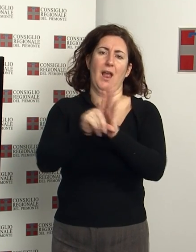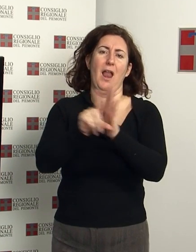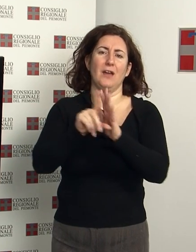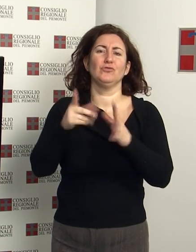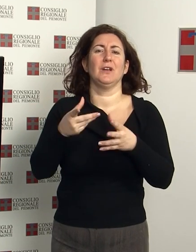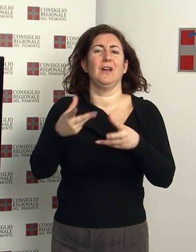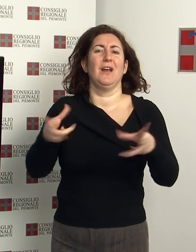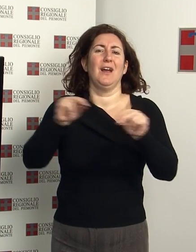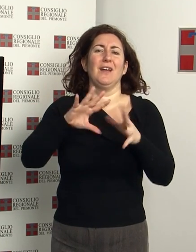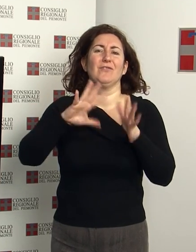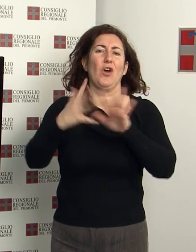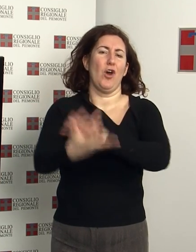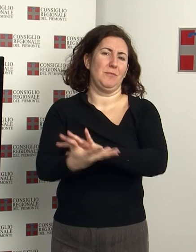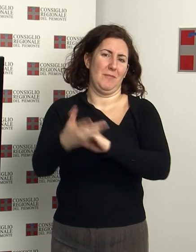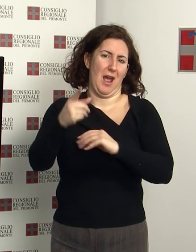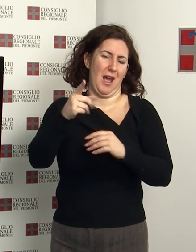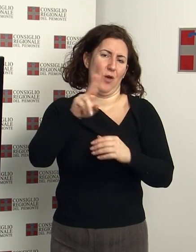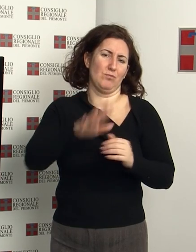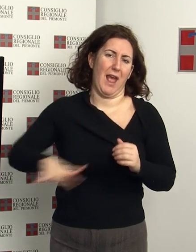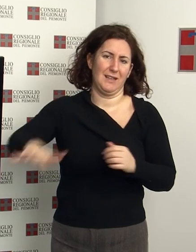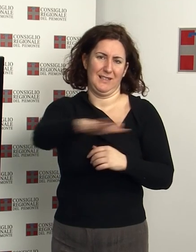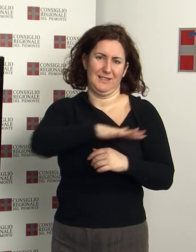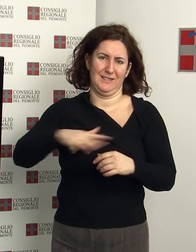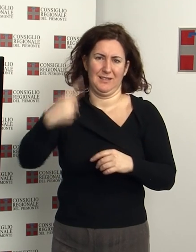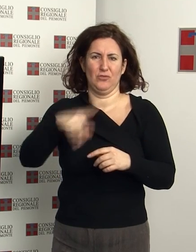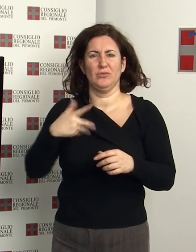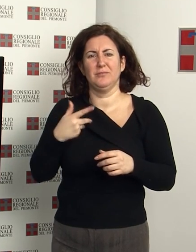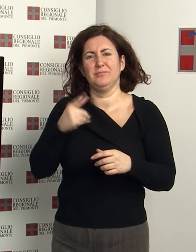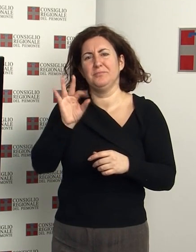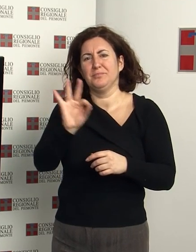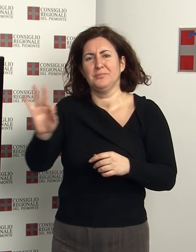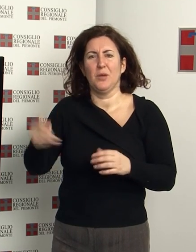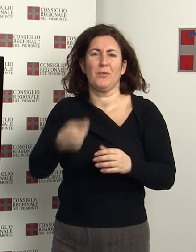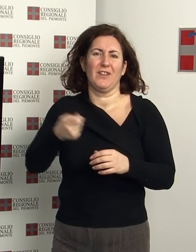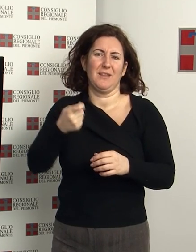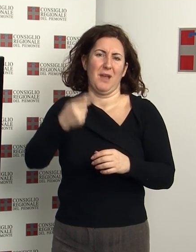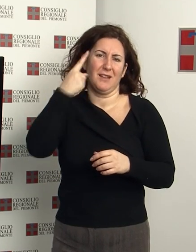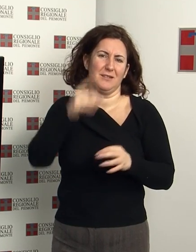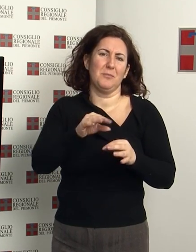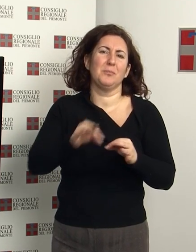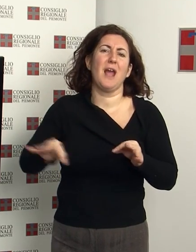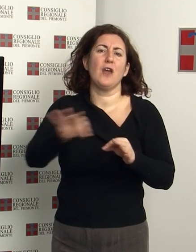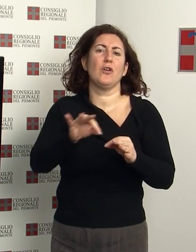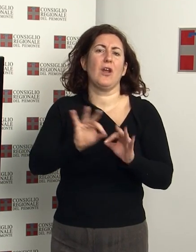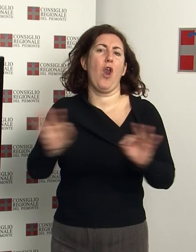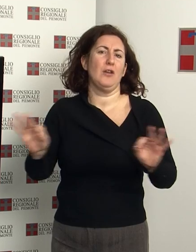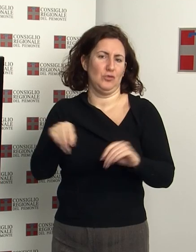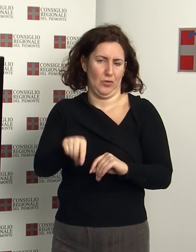alcuni articoli ed emendamenti relativi ai piani regolatori comunali in una pausa dei lavori sono state ricevute rappresentanti del comitato